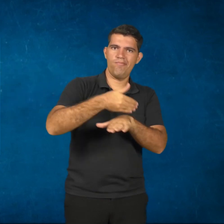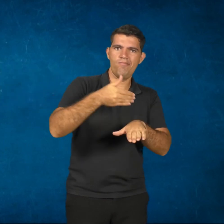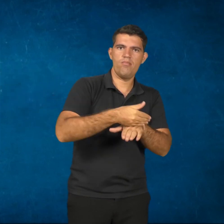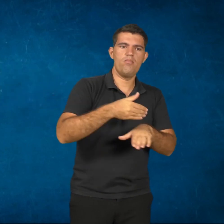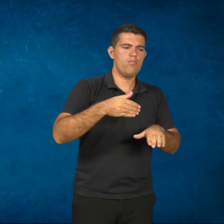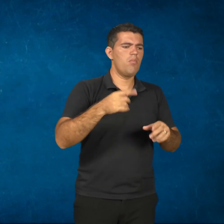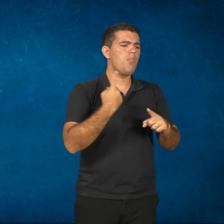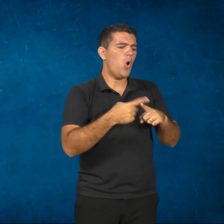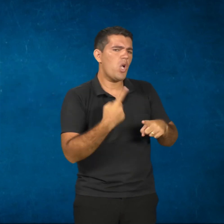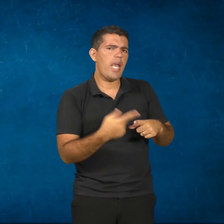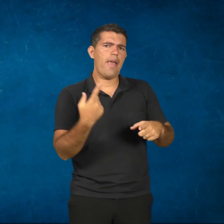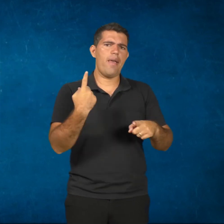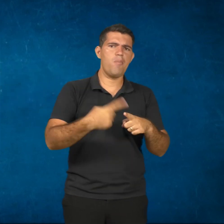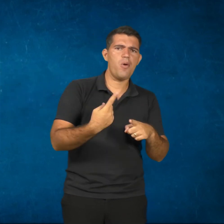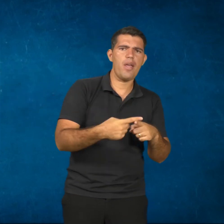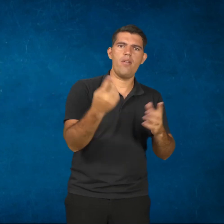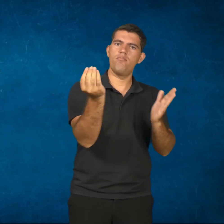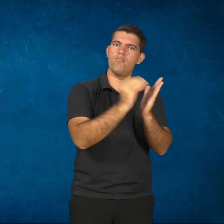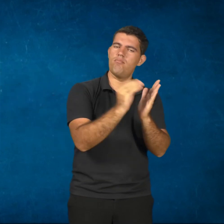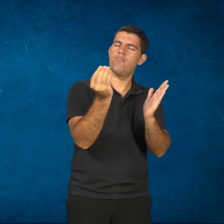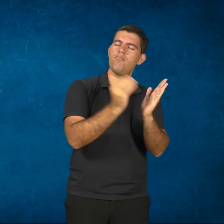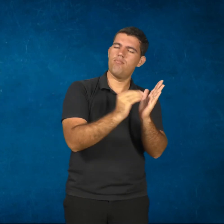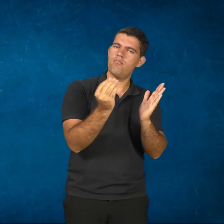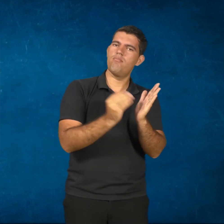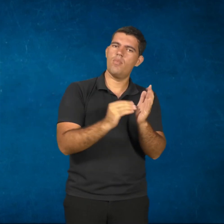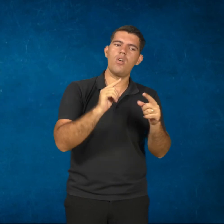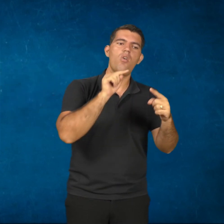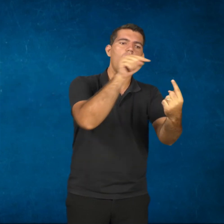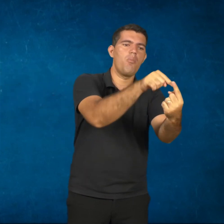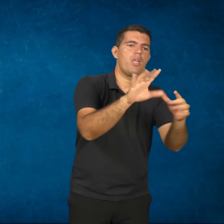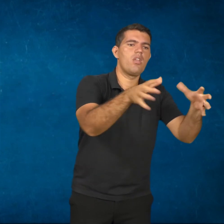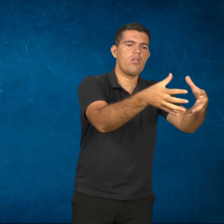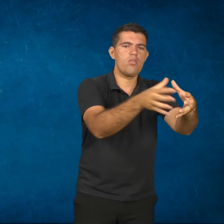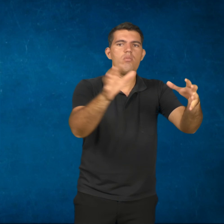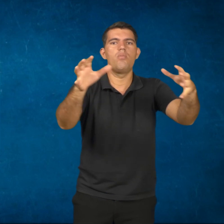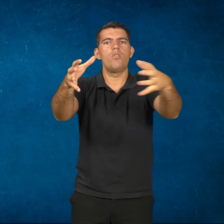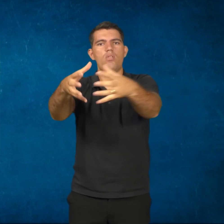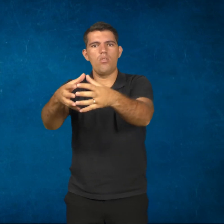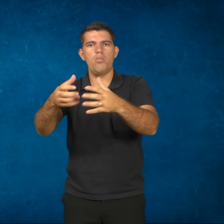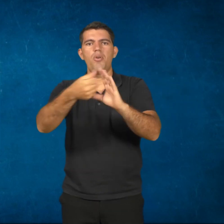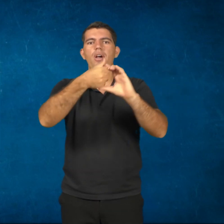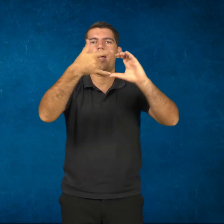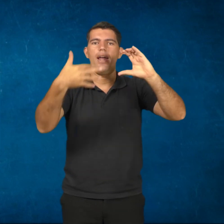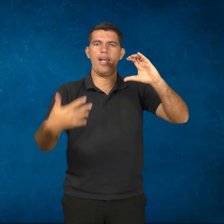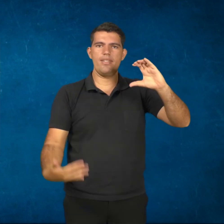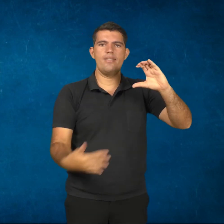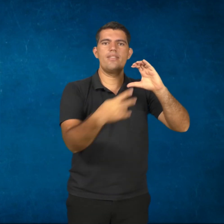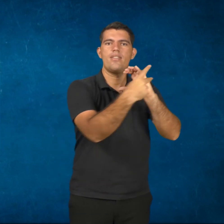problematizando todas as questões que envolvam aquela comunidade, aquelas